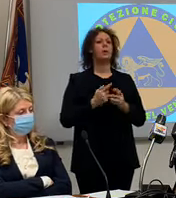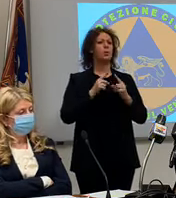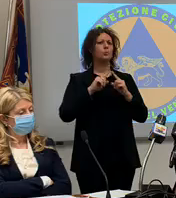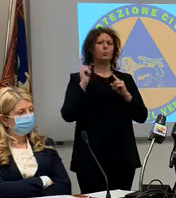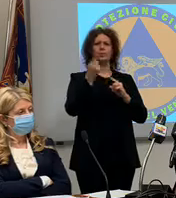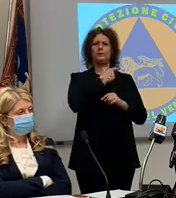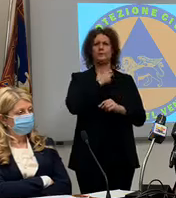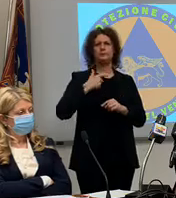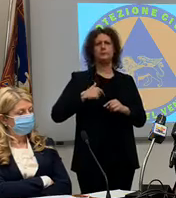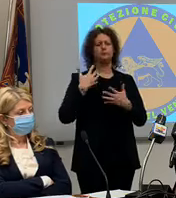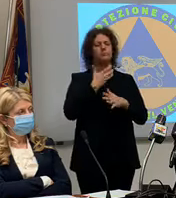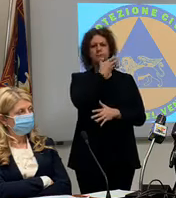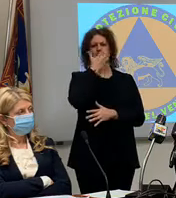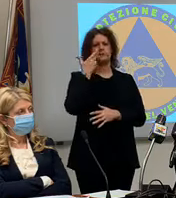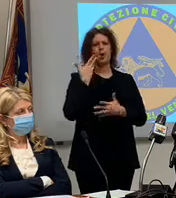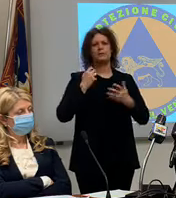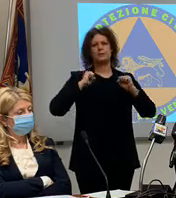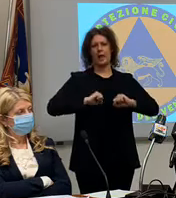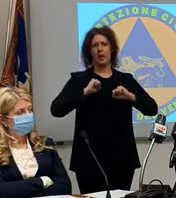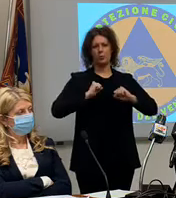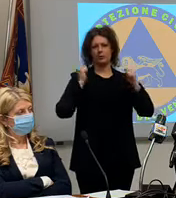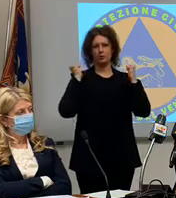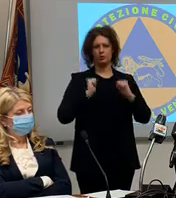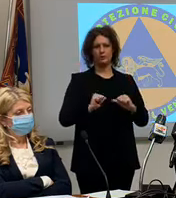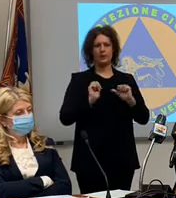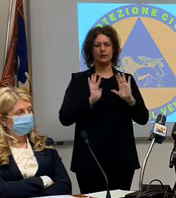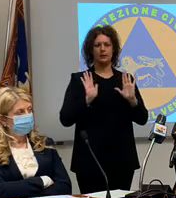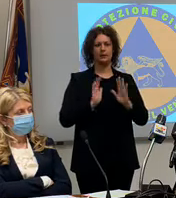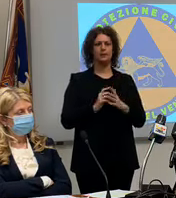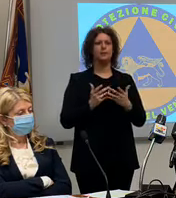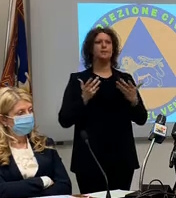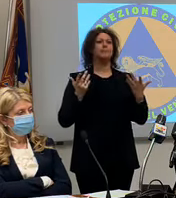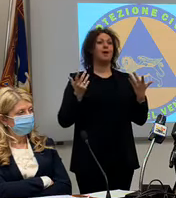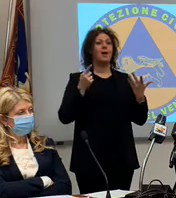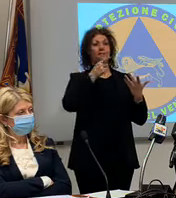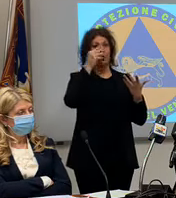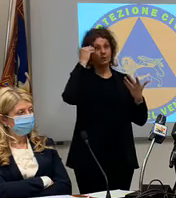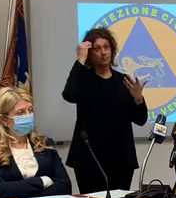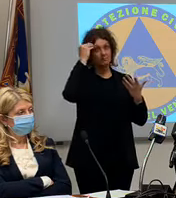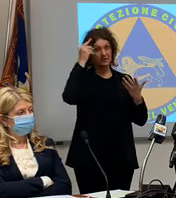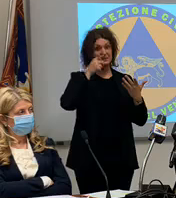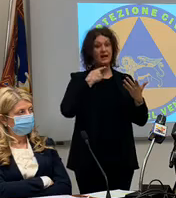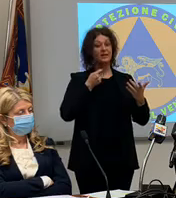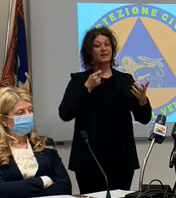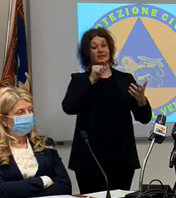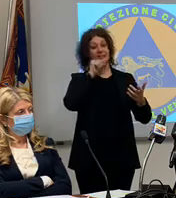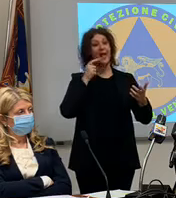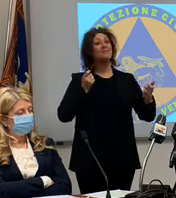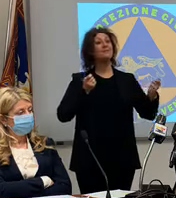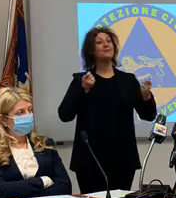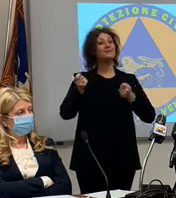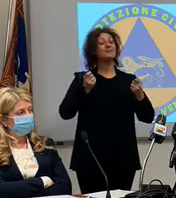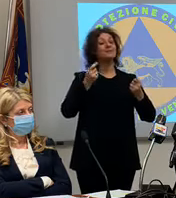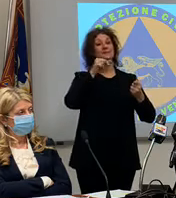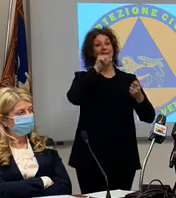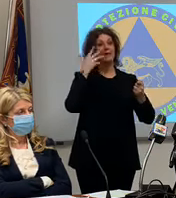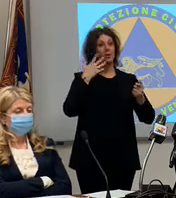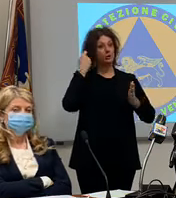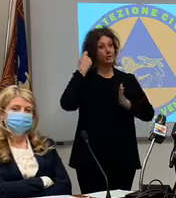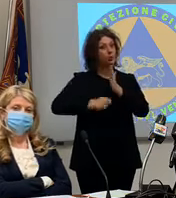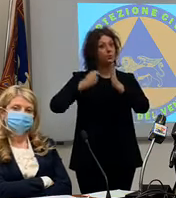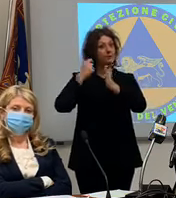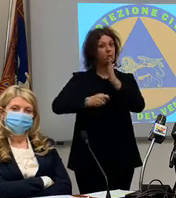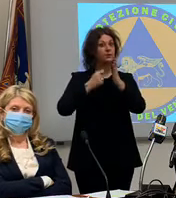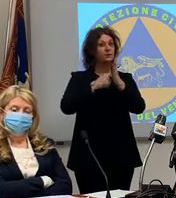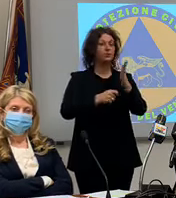dei cittadini Però è pur vero che se pensiamo di gestirla con le multe Guardate poi conoscete la mia posizione Insomma io